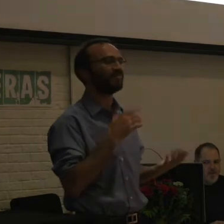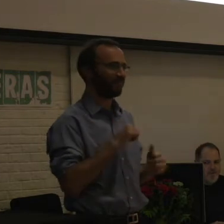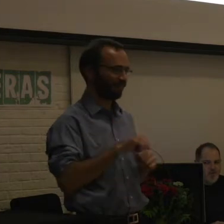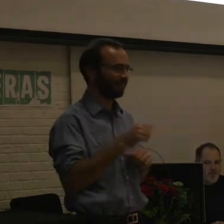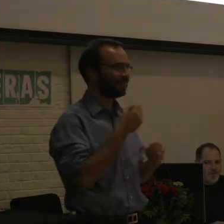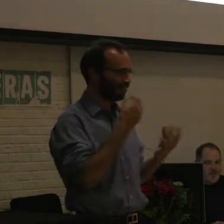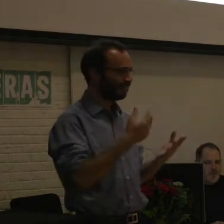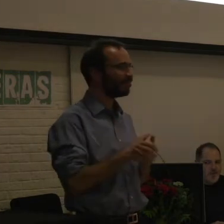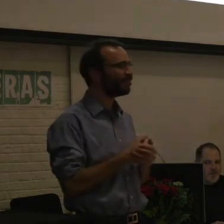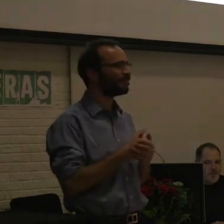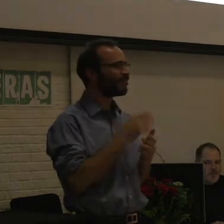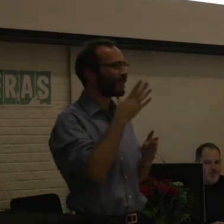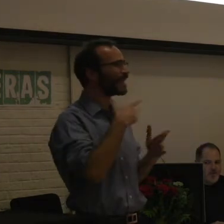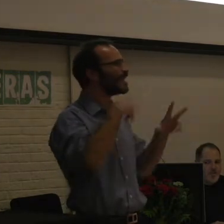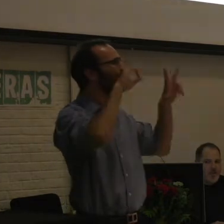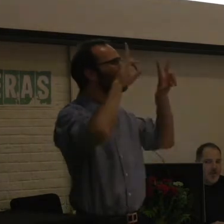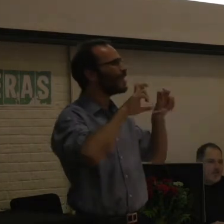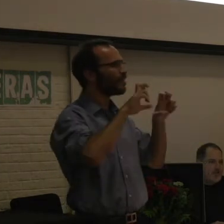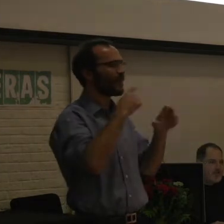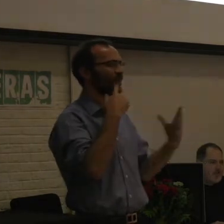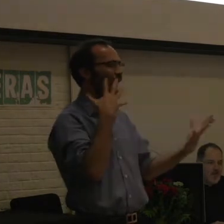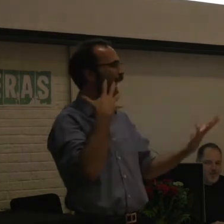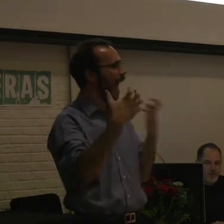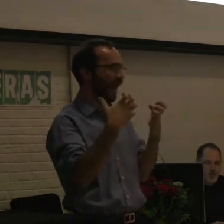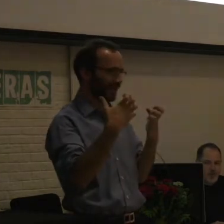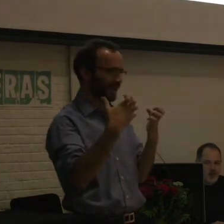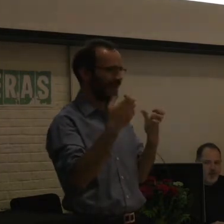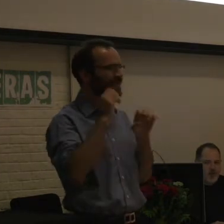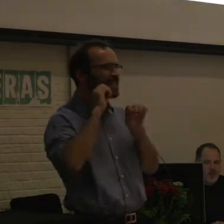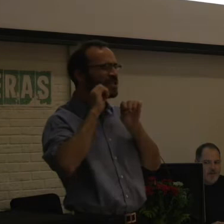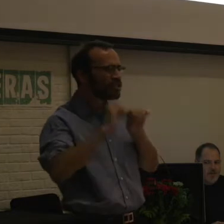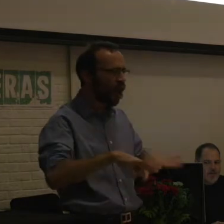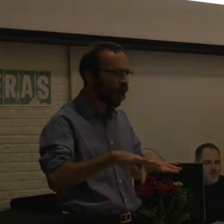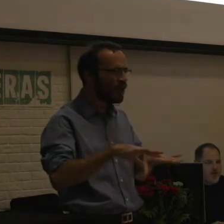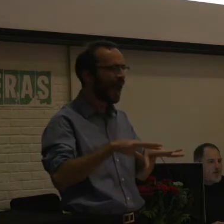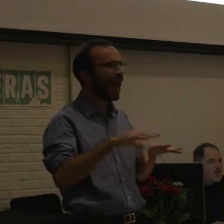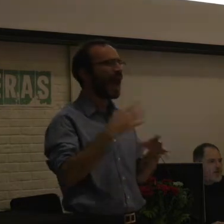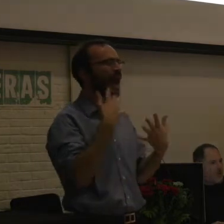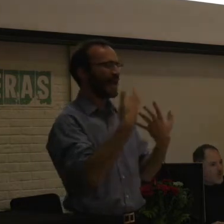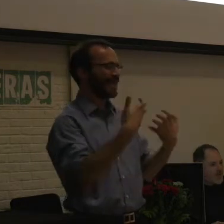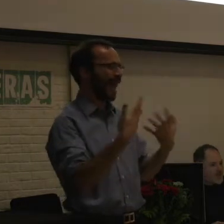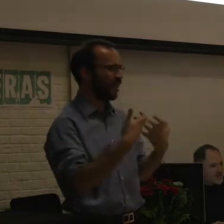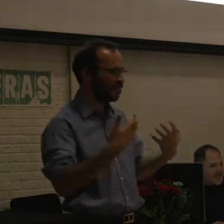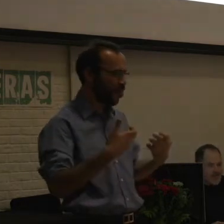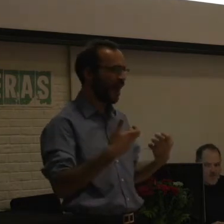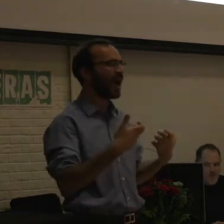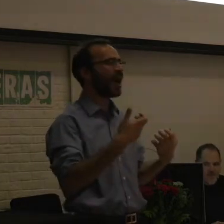Pues los temas que he tratado han sido el arte, la historia, la literatura, lugares secretos de